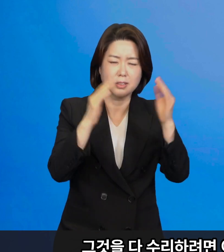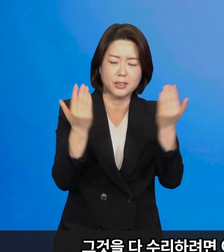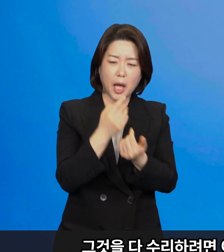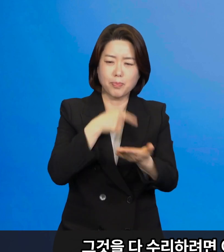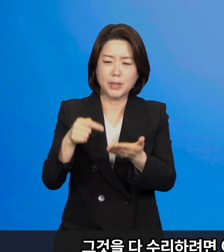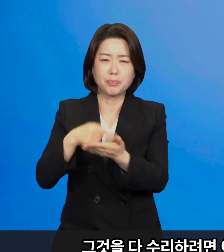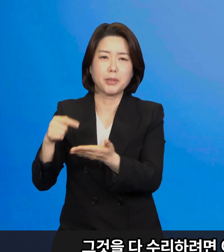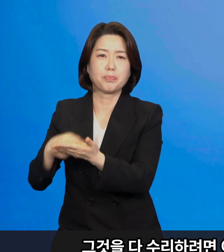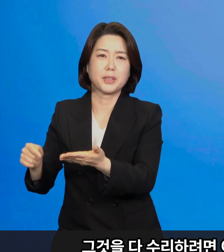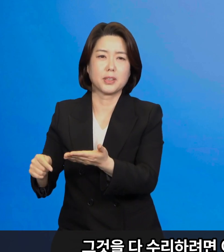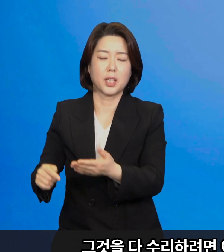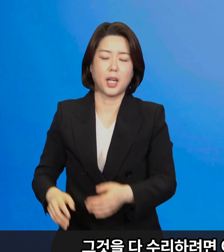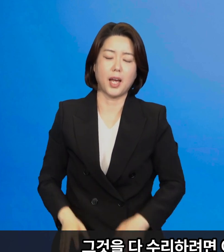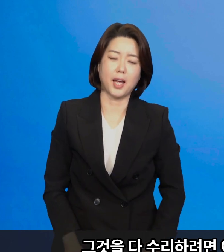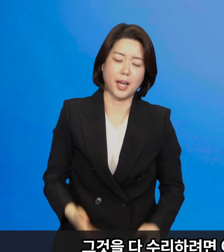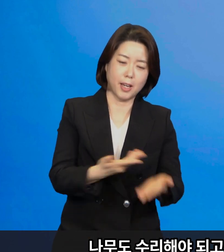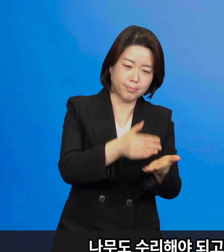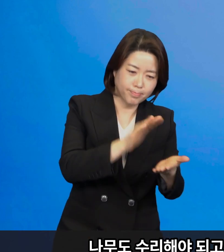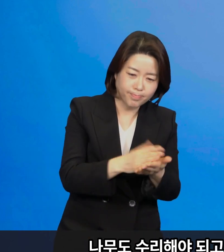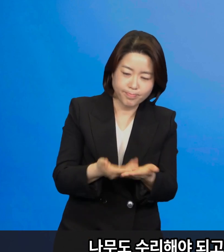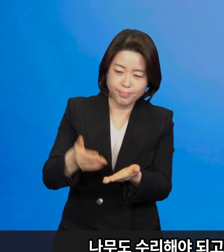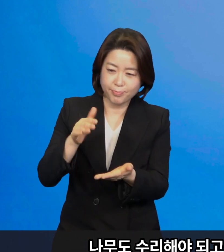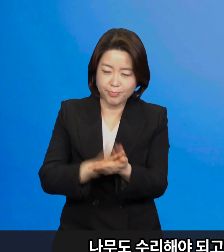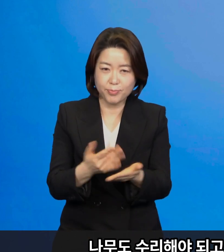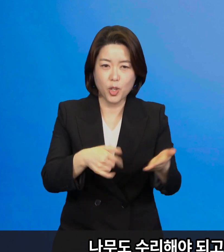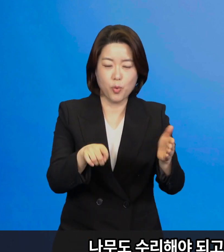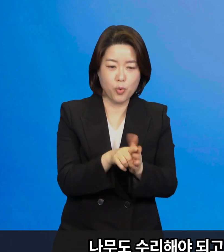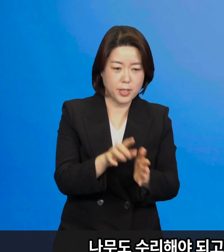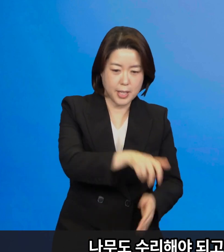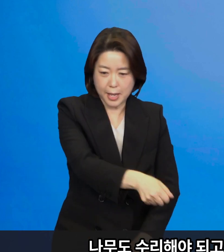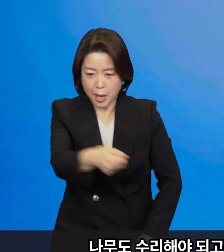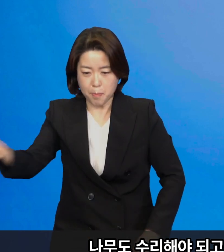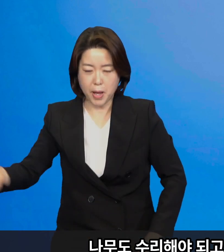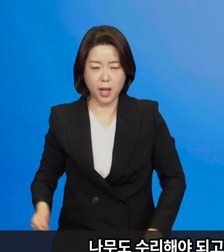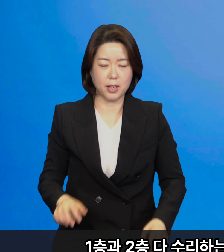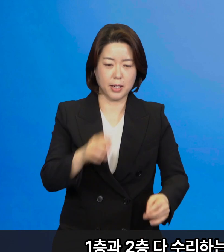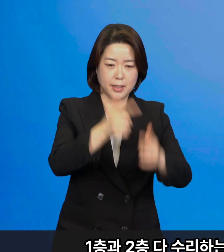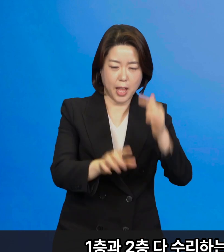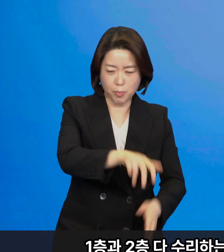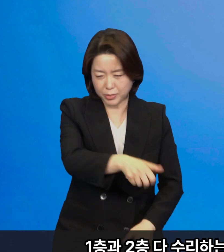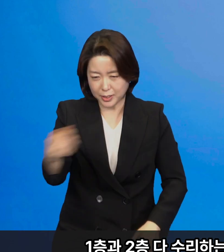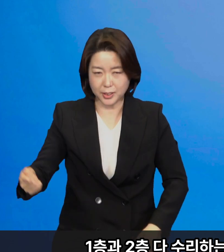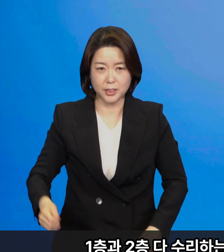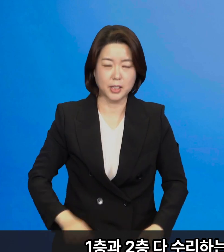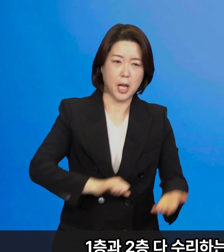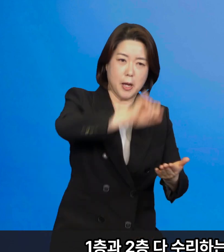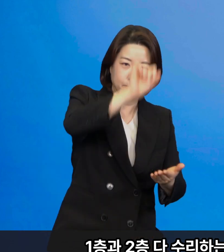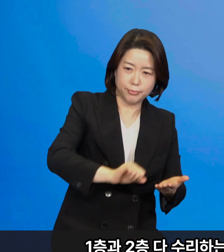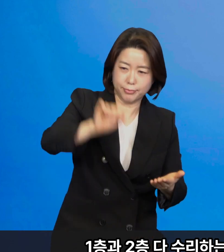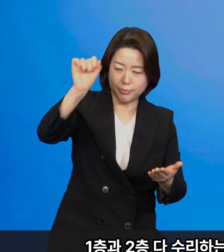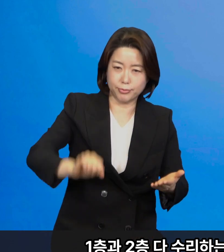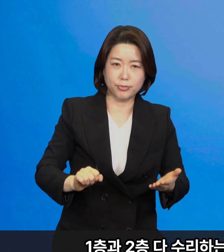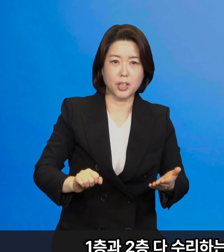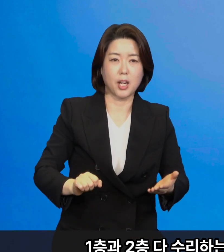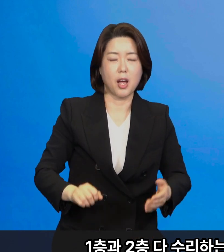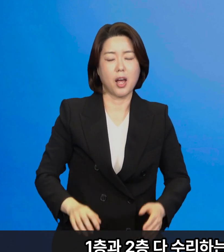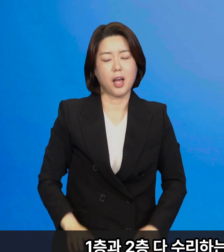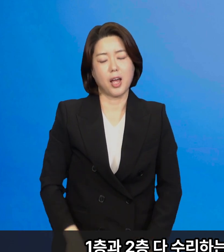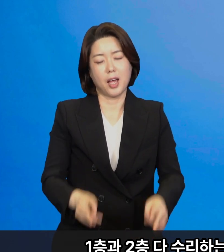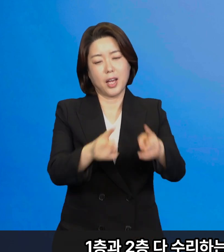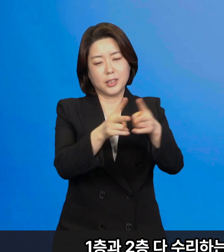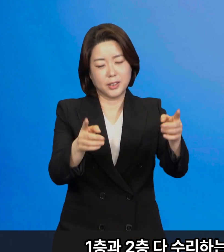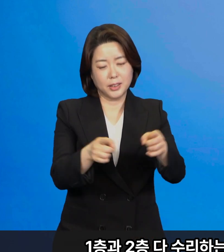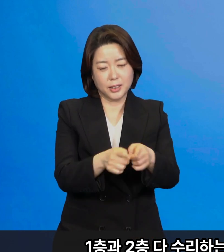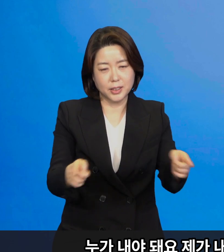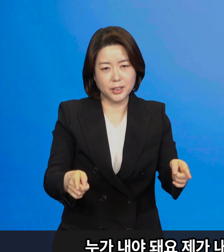다 수리하려면 이제 카페트를 다 드러내고 나무도 수리해야 되고 페인팅도 다시 해야 되고 1층과 2층 다 수리하는데 수만 불이